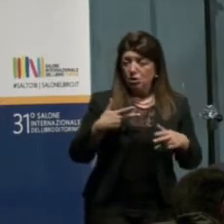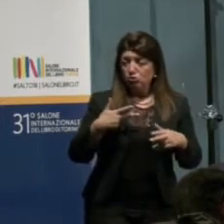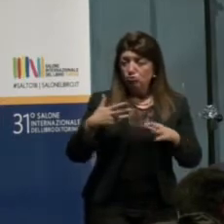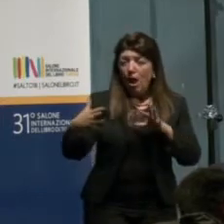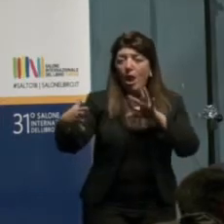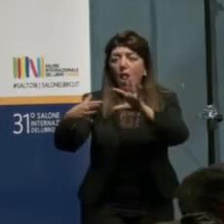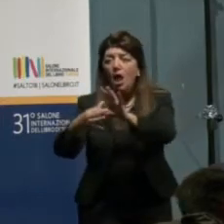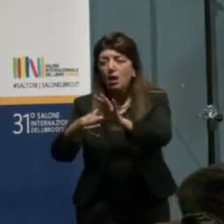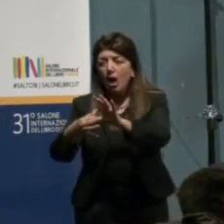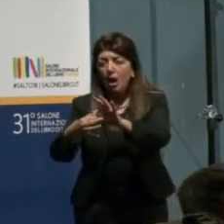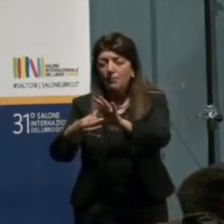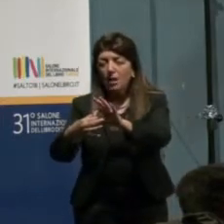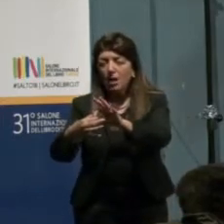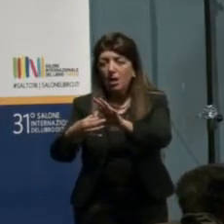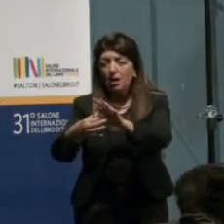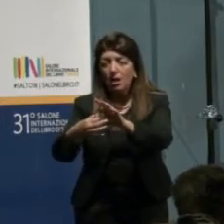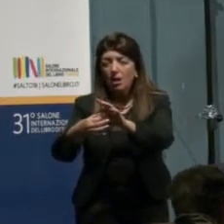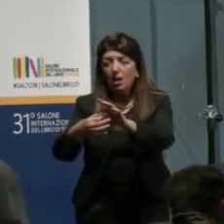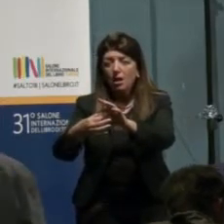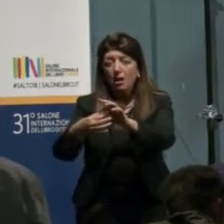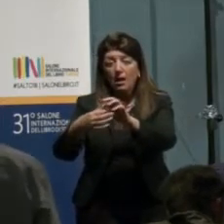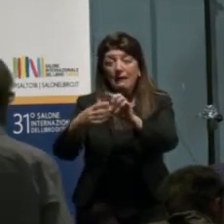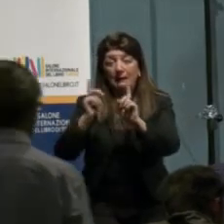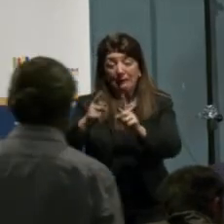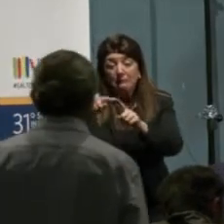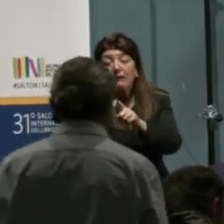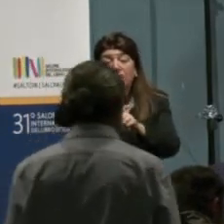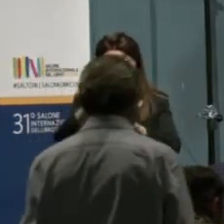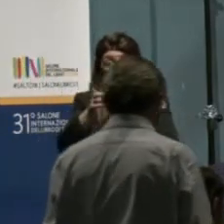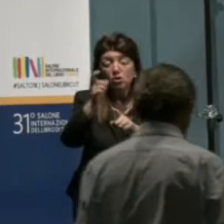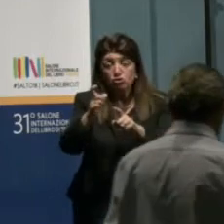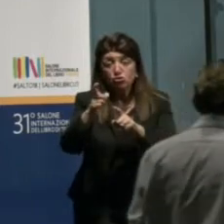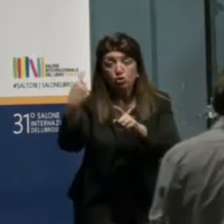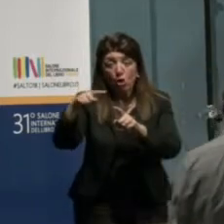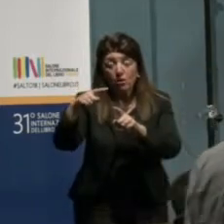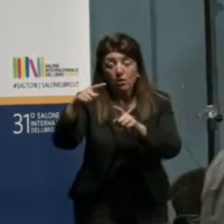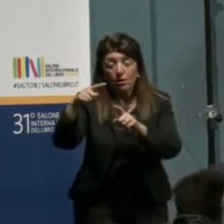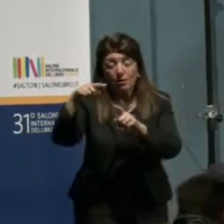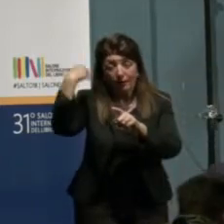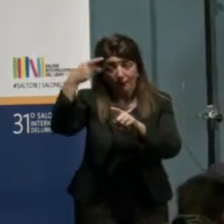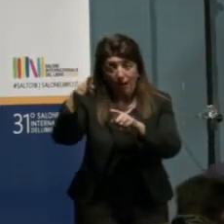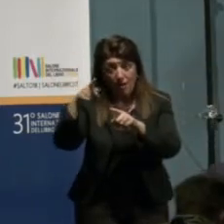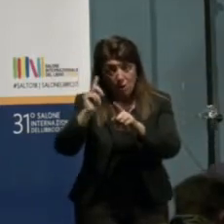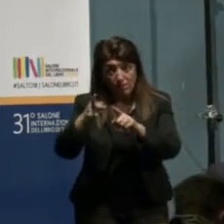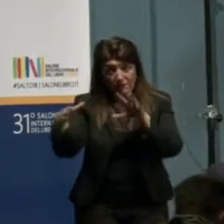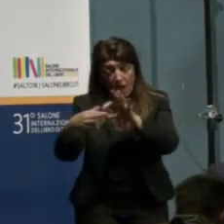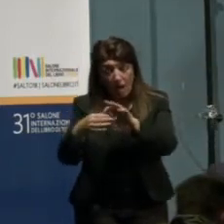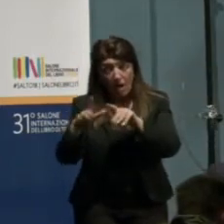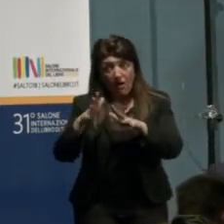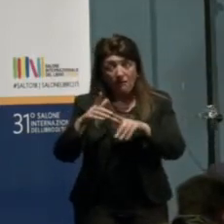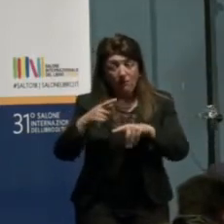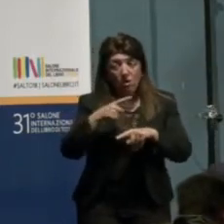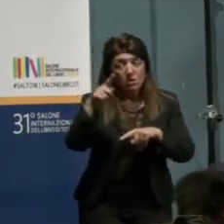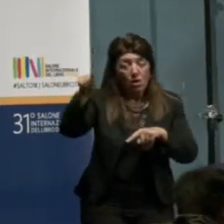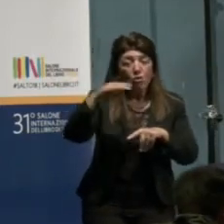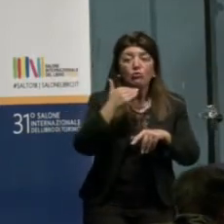quello che dovrebbe avvenire al cairo tra 15 giorni e forse non tutti vogliono che arriviamo alla verità